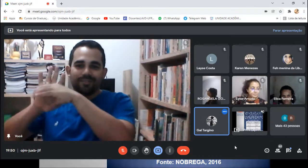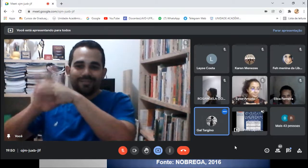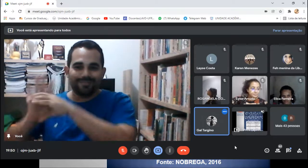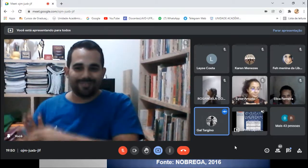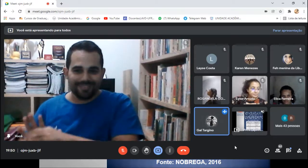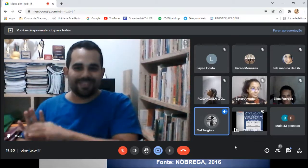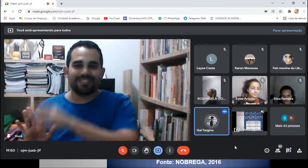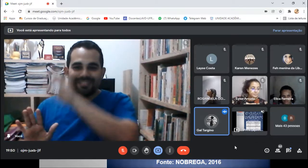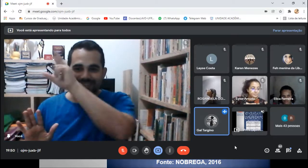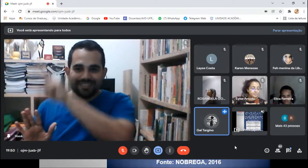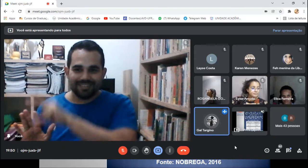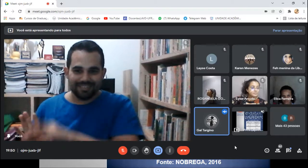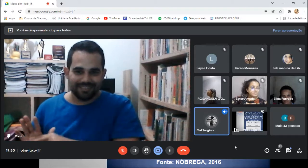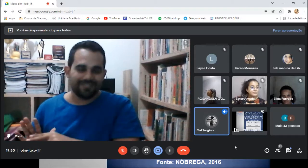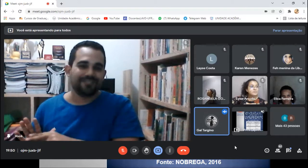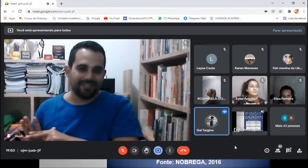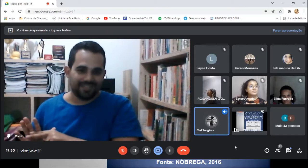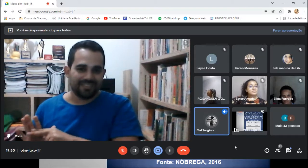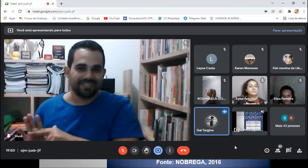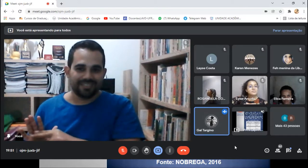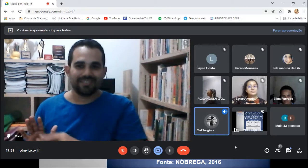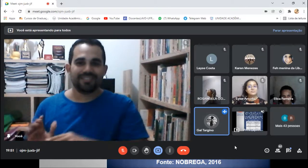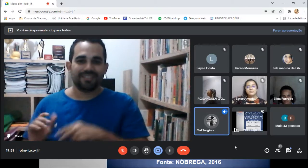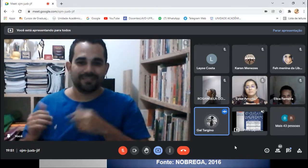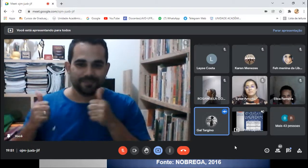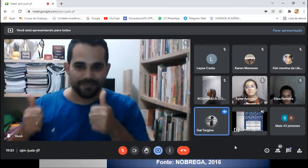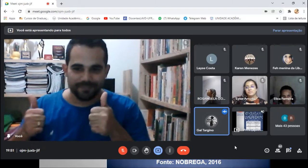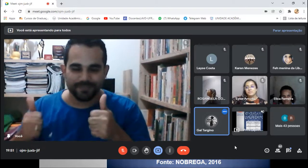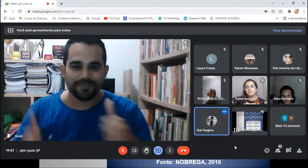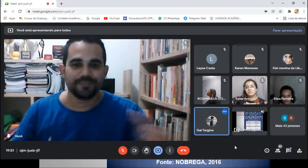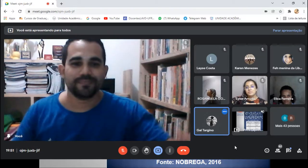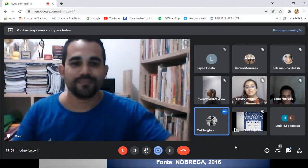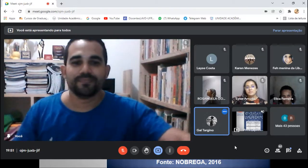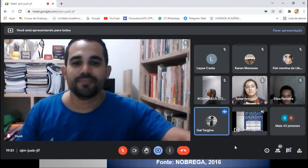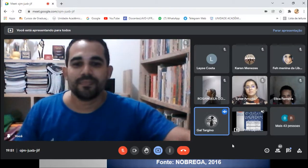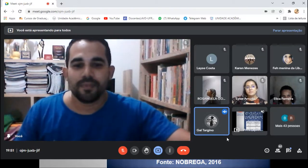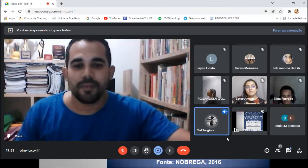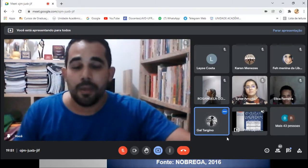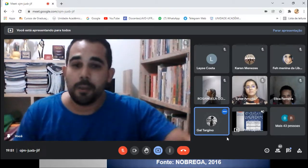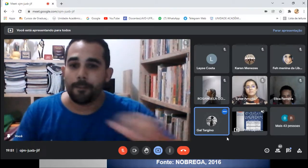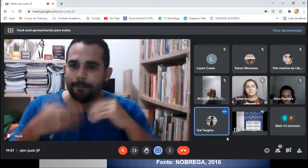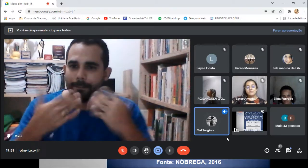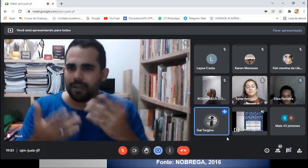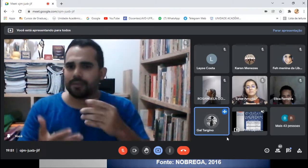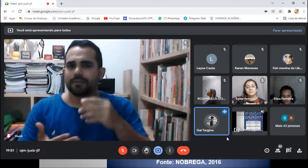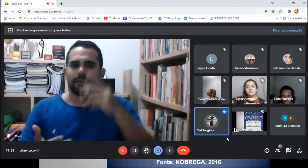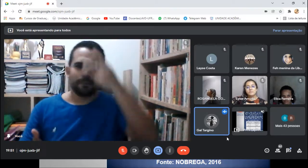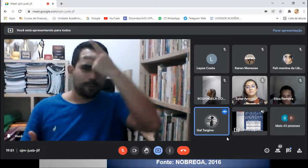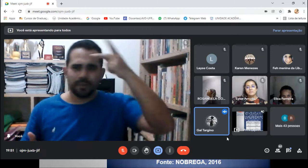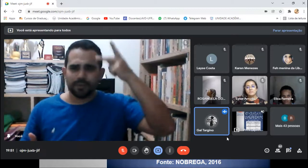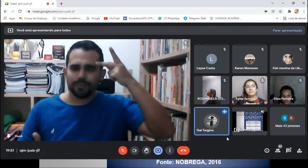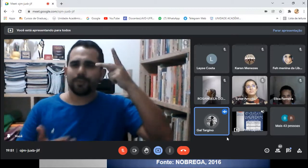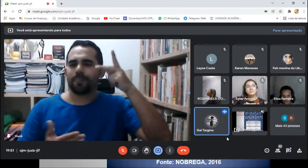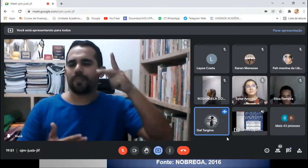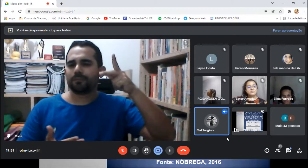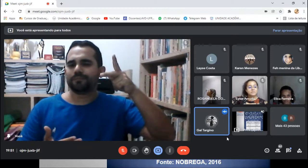de espaços visuais, né? Que existem esses conceitos, certo? E na língua portuguesa ou nas línguas